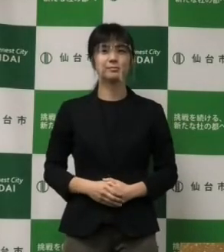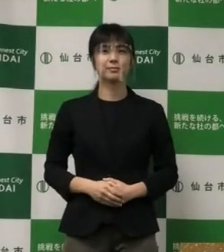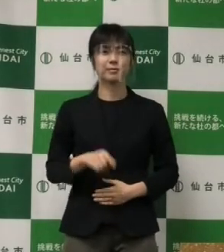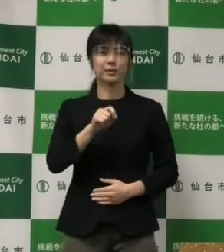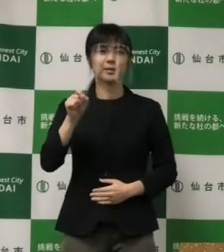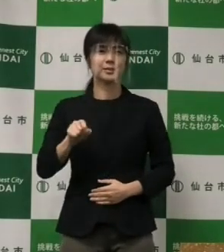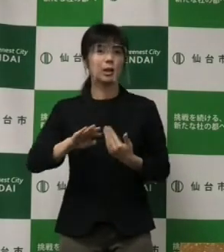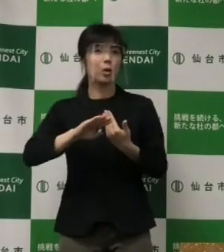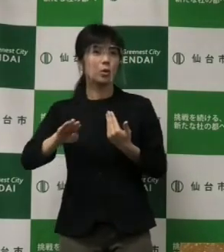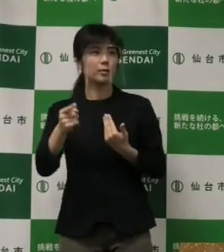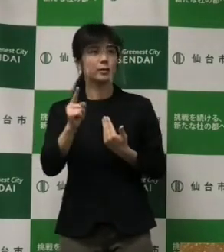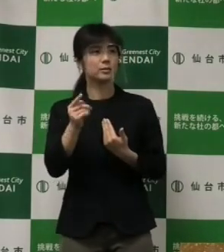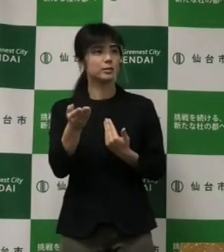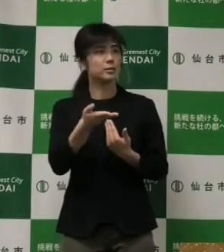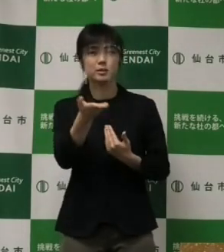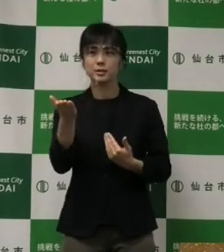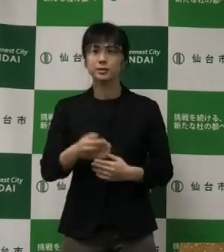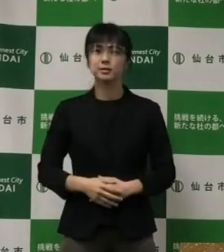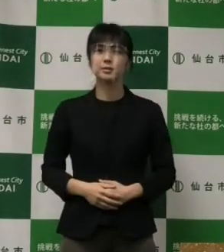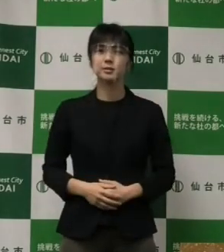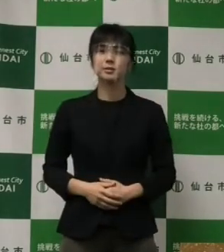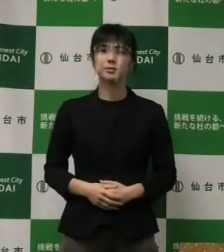他にご質問ございますでしょうか。